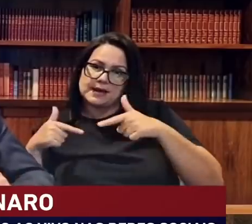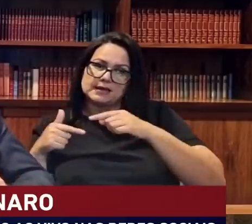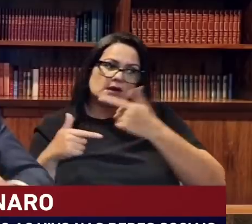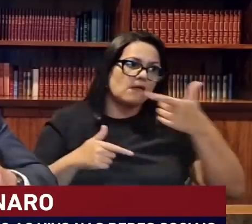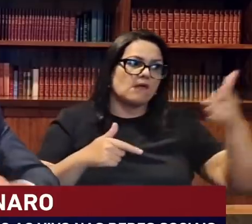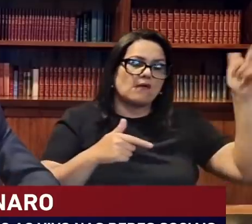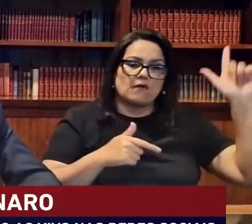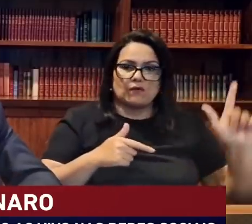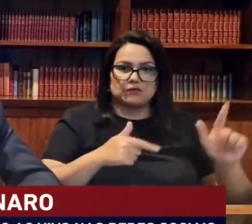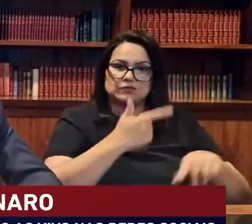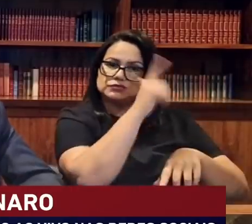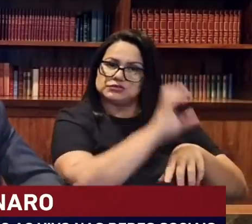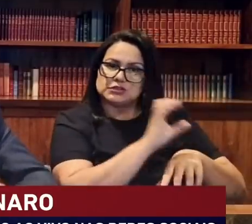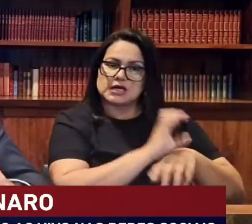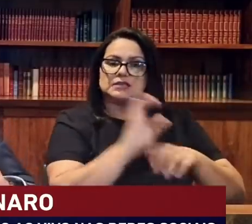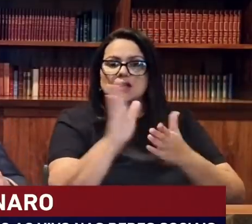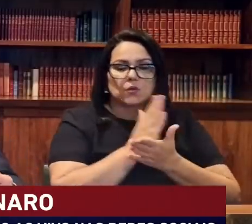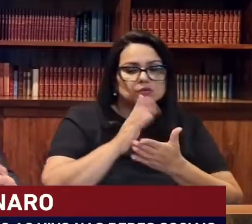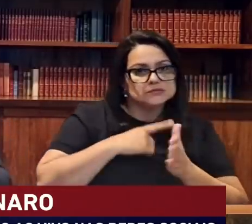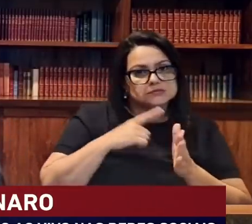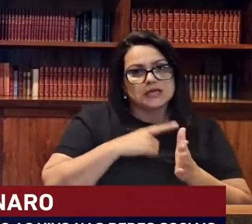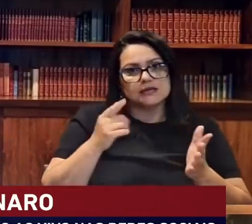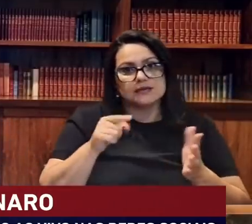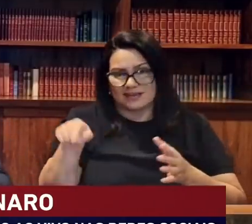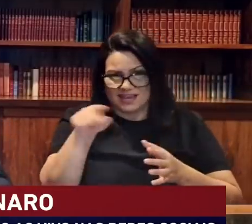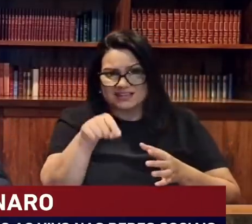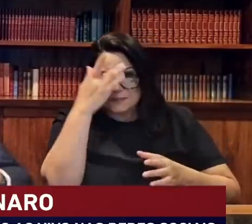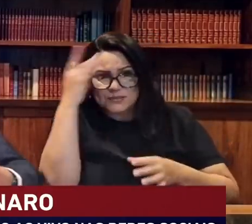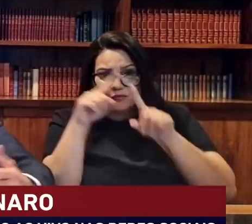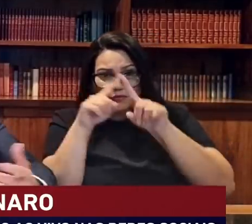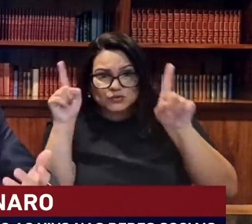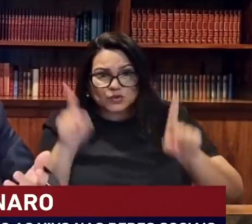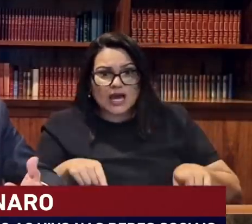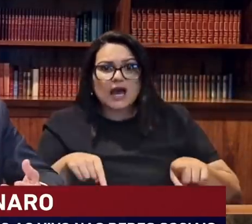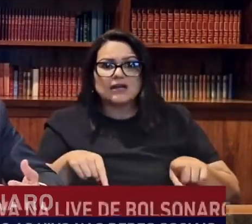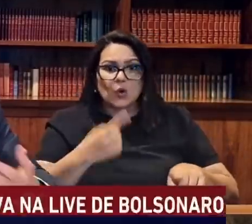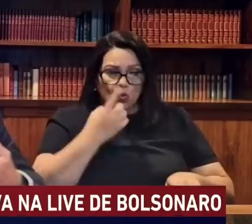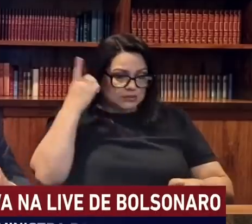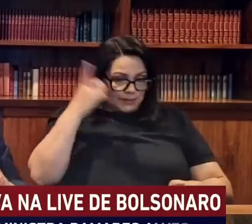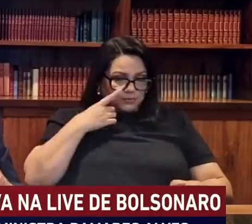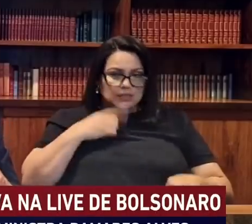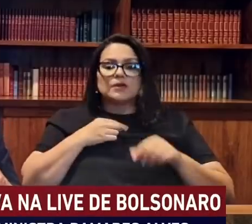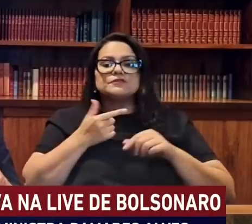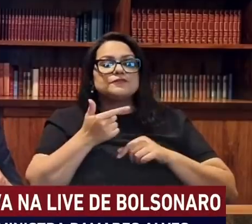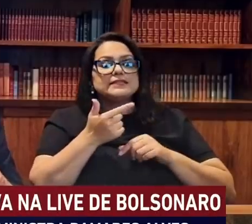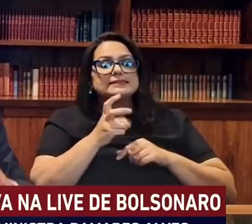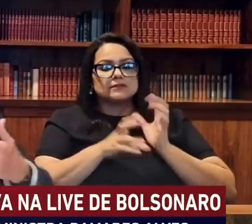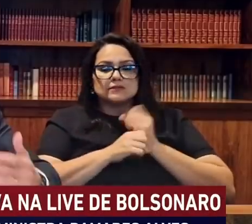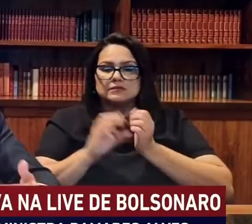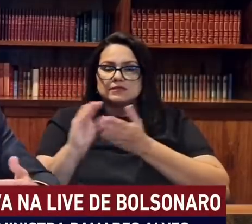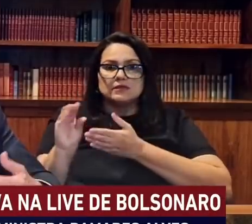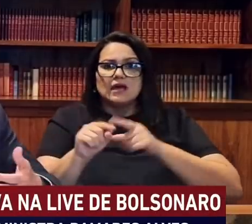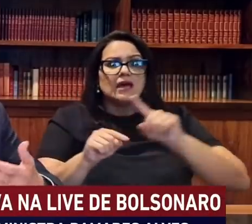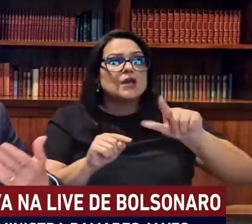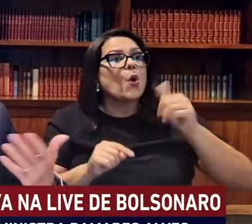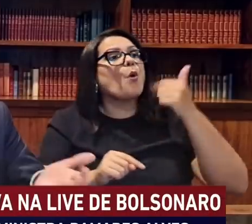20 carros, outros 15, outros usam 25. Esse pessoal que está no estado não vem a Brasília. Ele toma